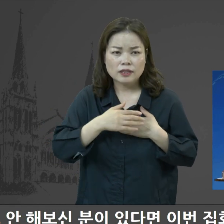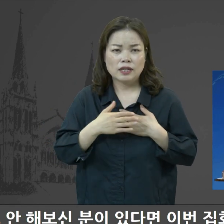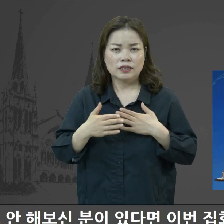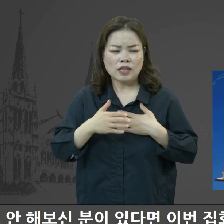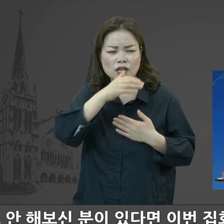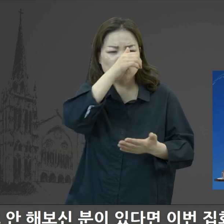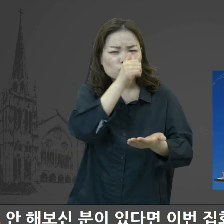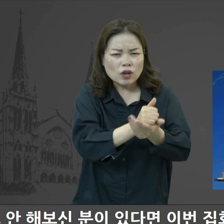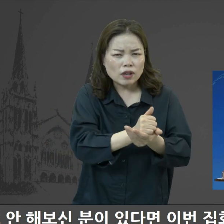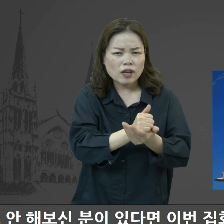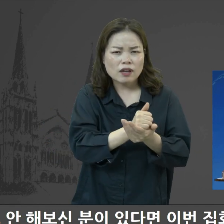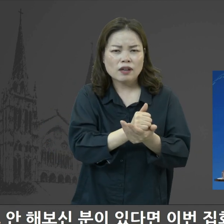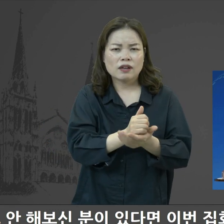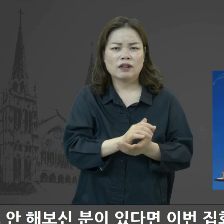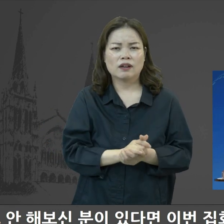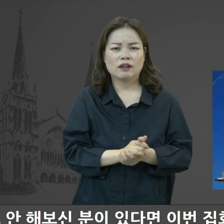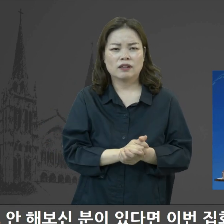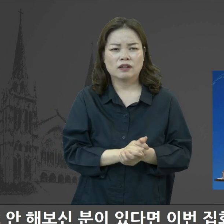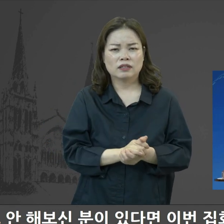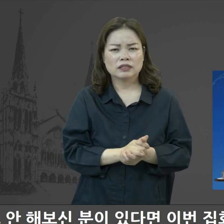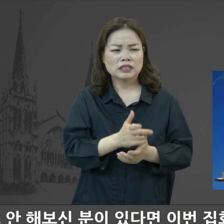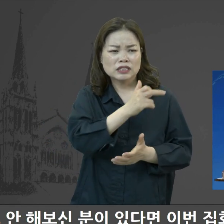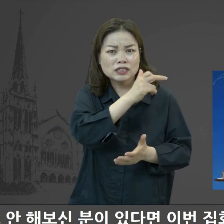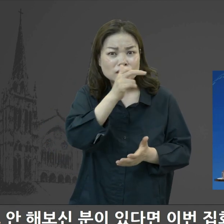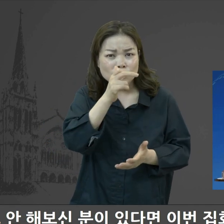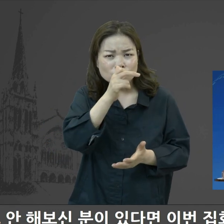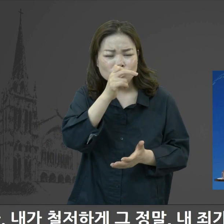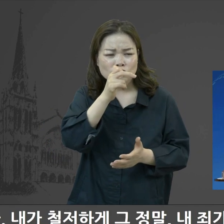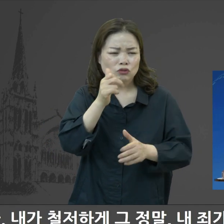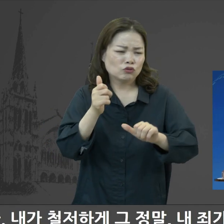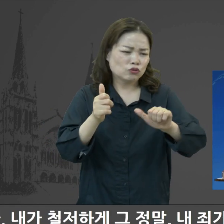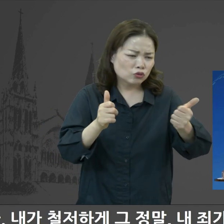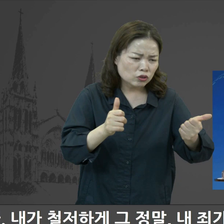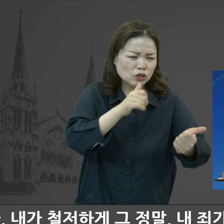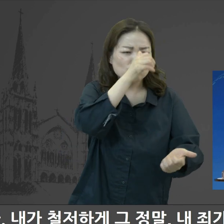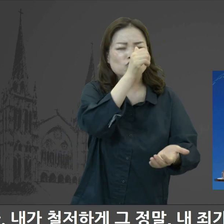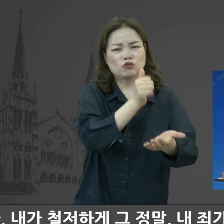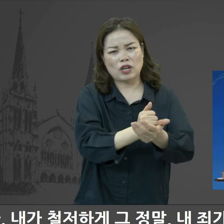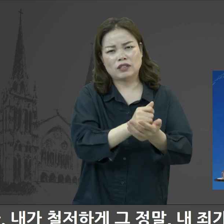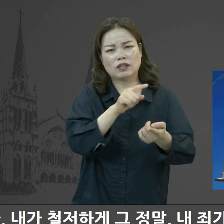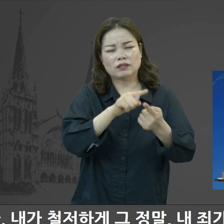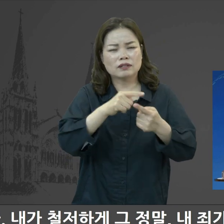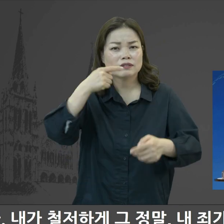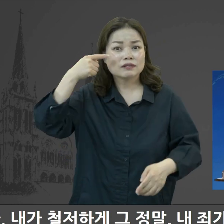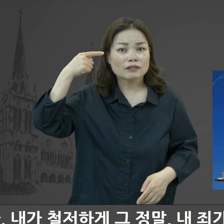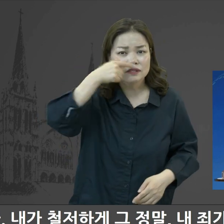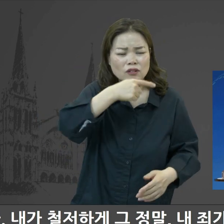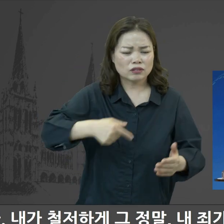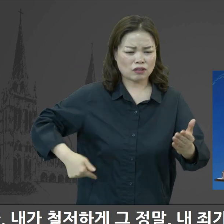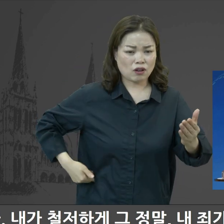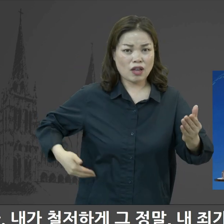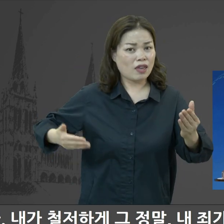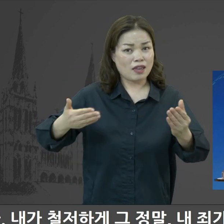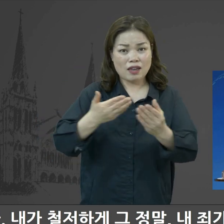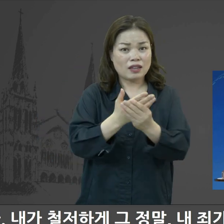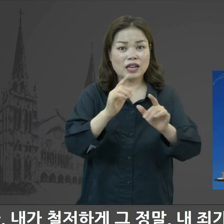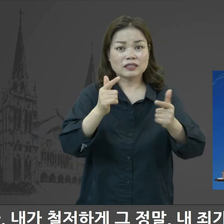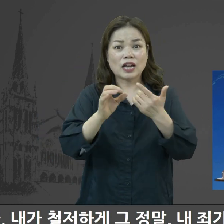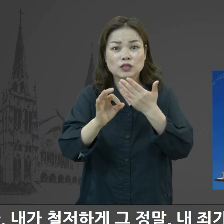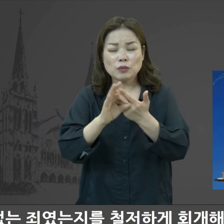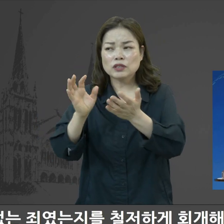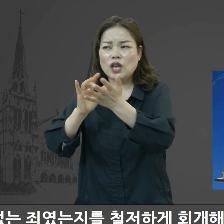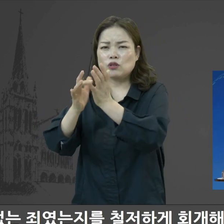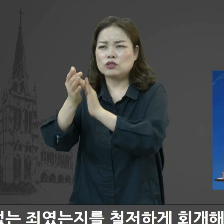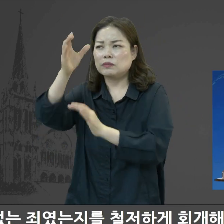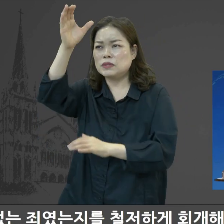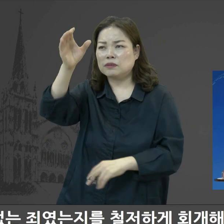내 죄가 얼마나 정말 큰 죽을 수밖에 없는 죄였는지를 철저하게 회개해보지 않은 사람은요,